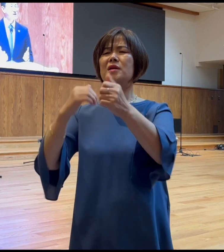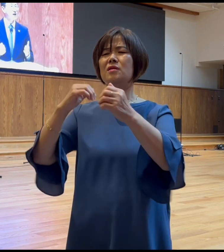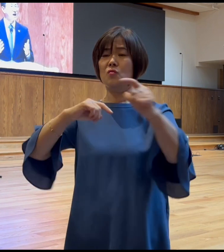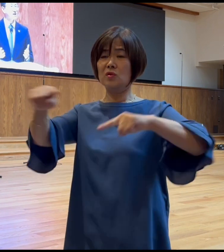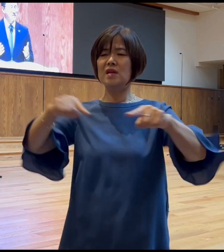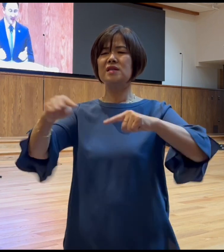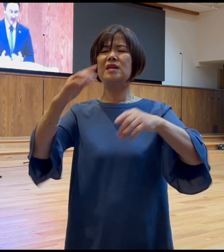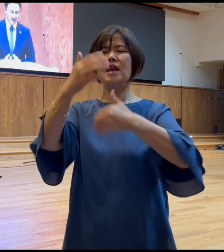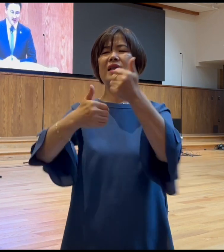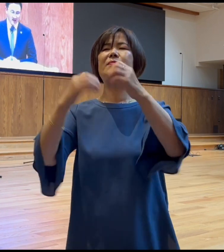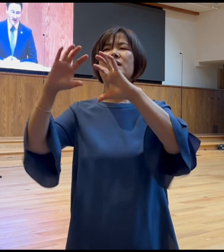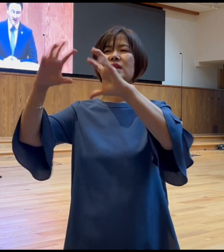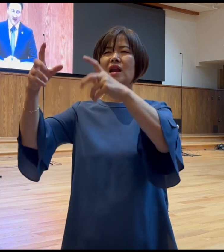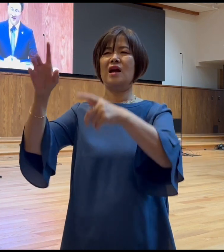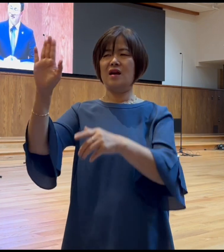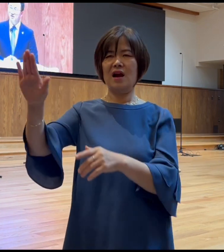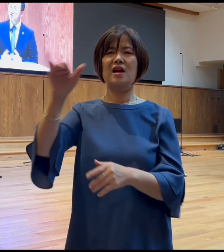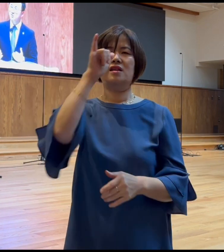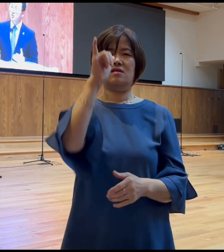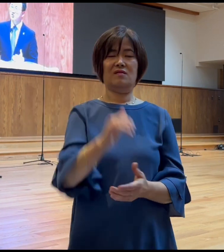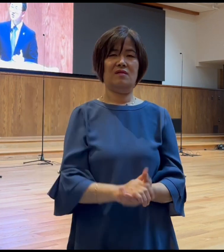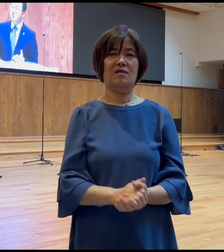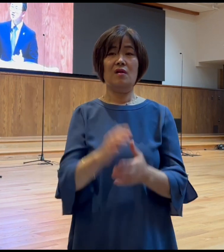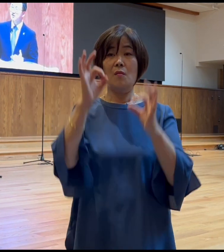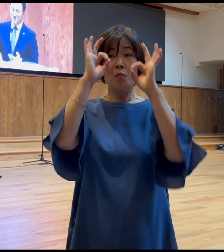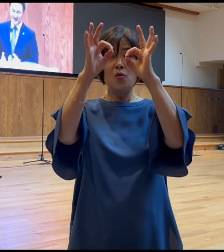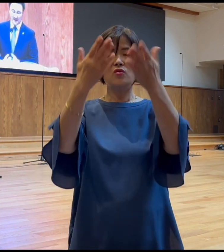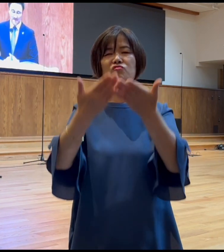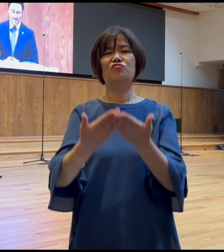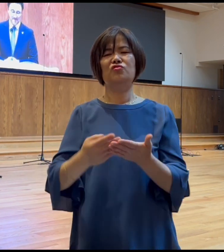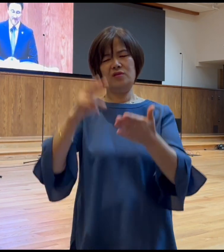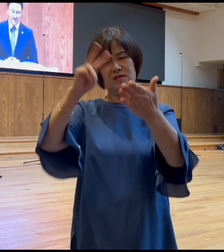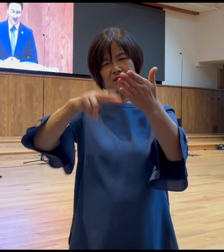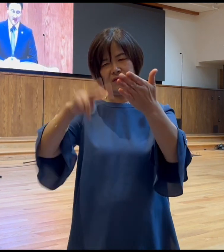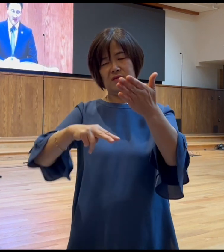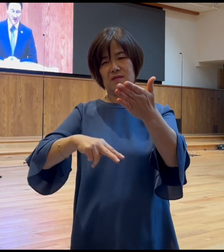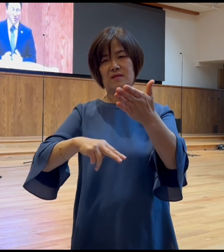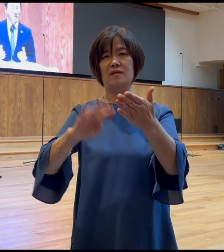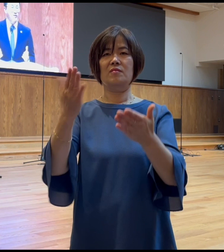통치하시는 하나님의 나라가 있다, 이것을 보여주는 소리였습니다.